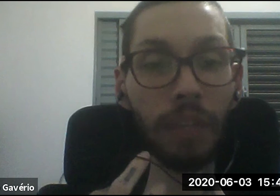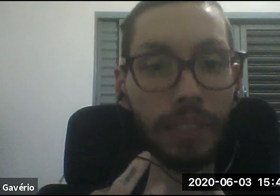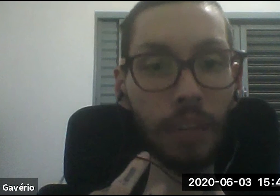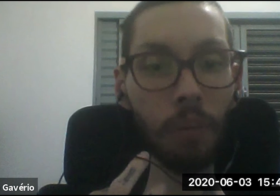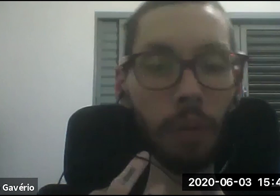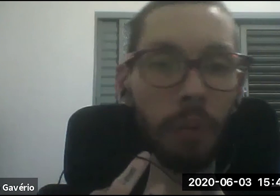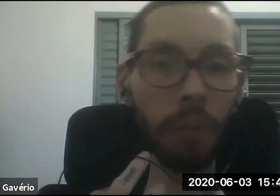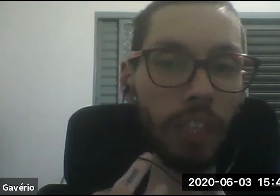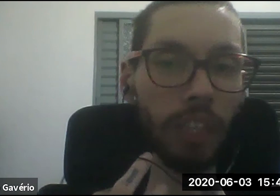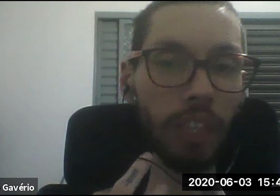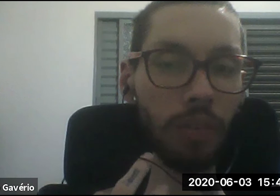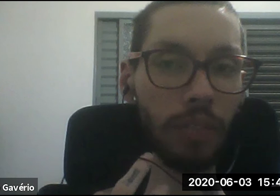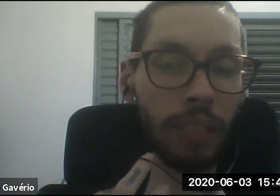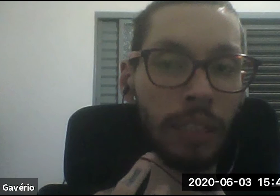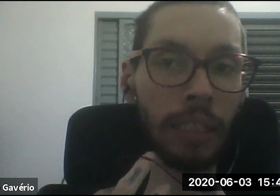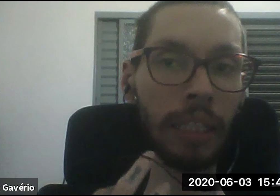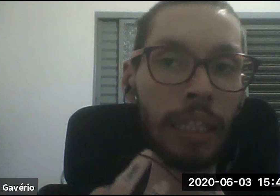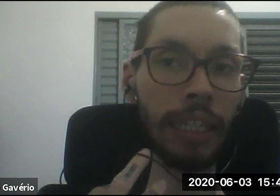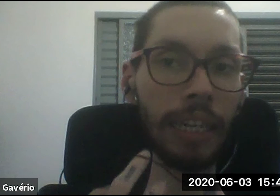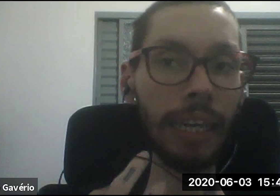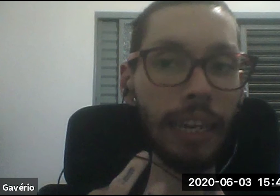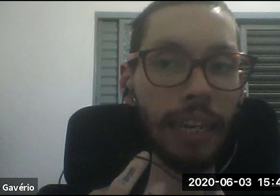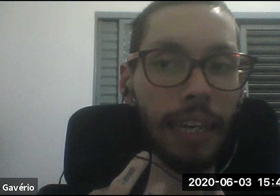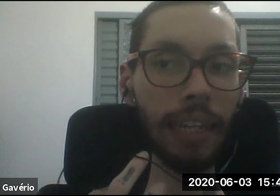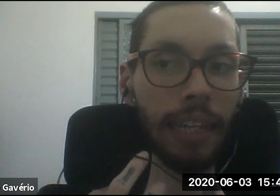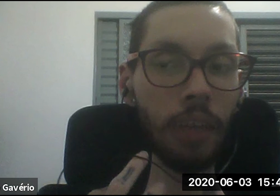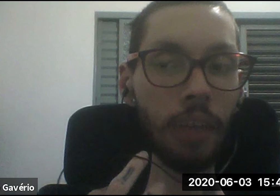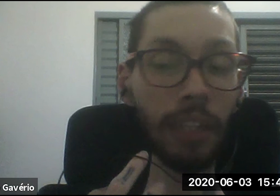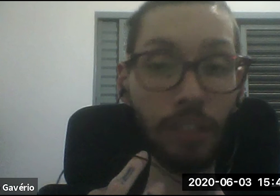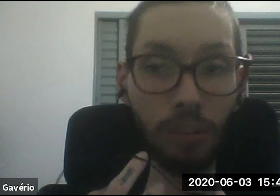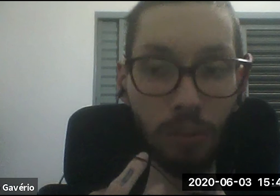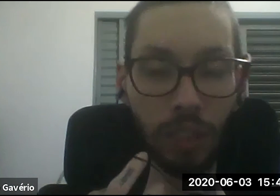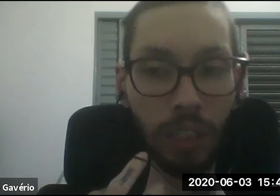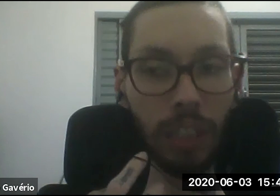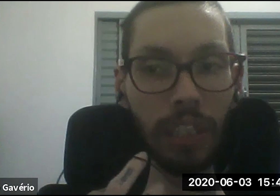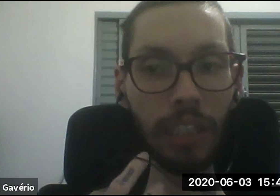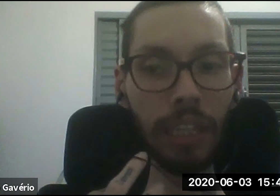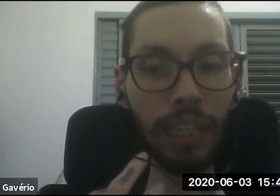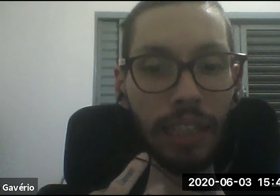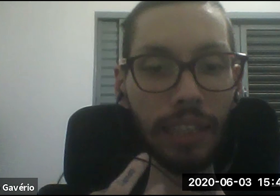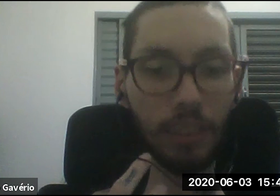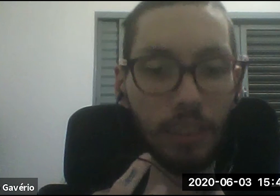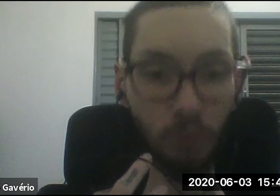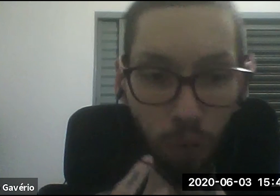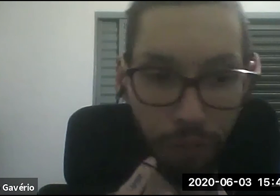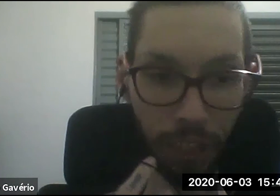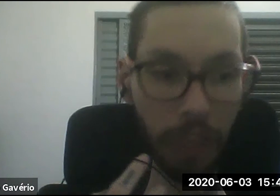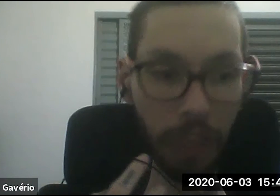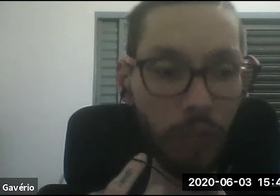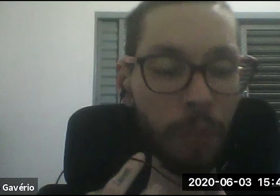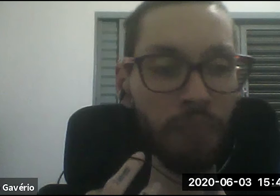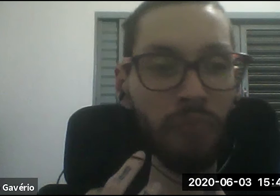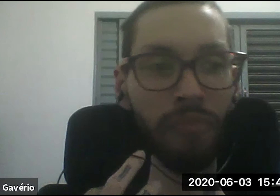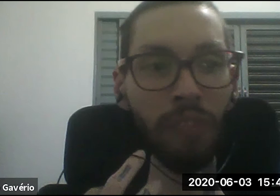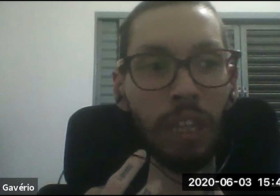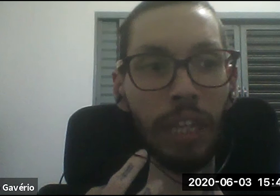de pensar o próprio direito, né? Eu acredito que essa questão do